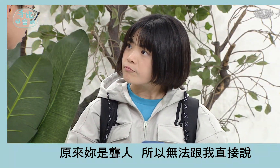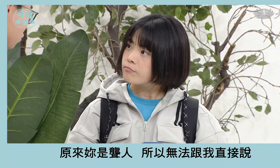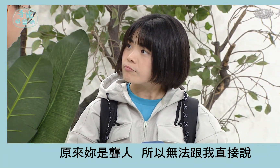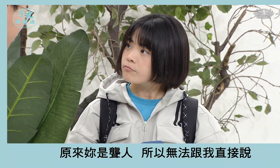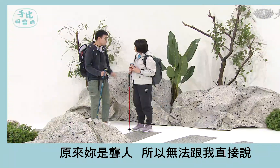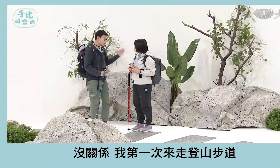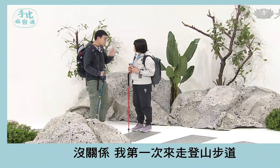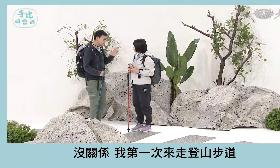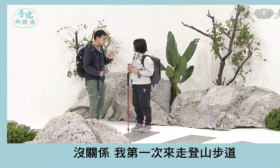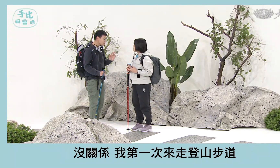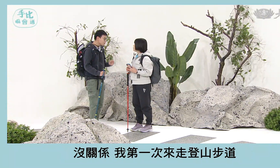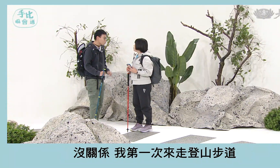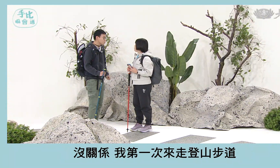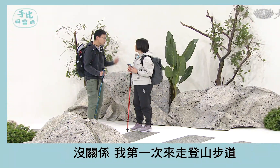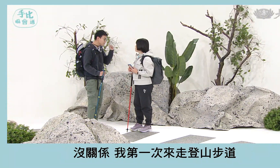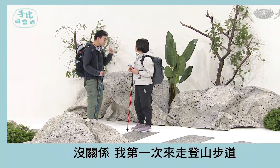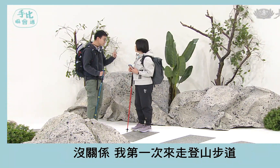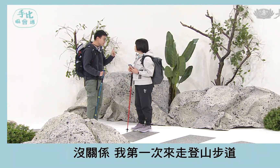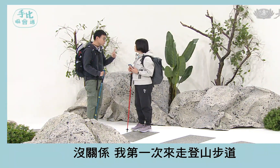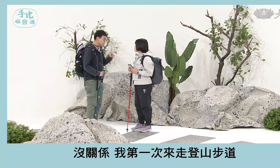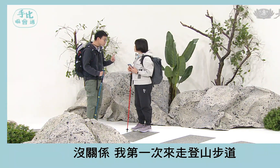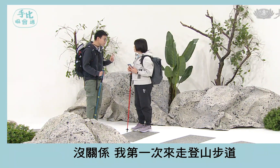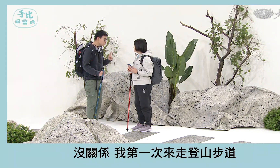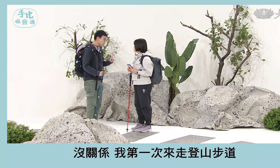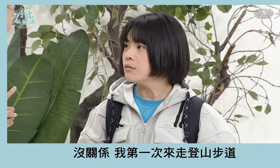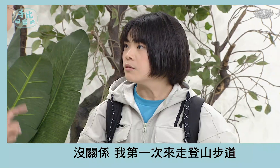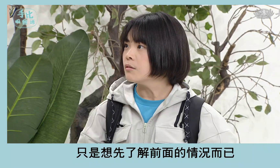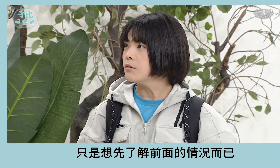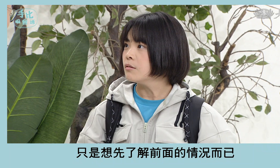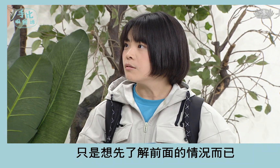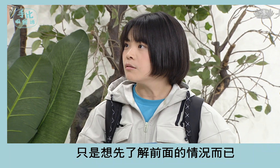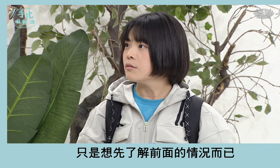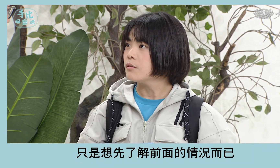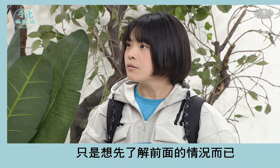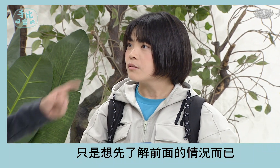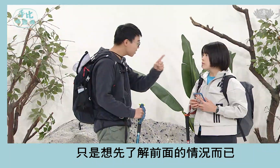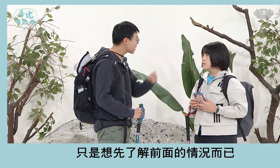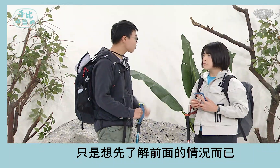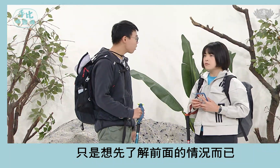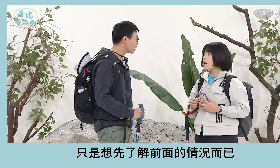说。没关系，我是第一次来走登山步道，只是想要先了解前面的情况而已。